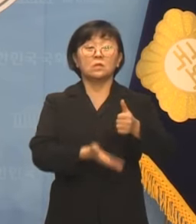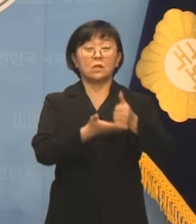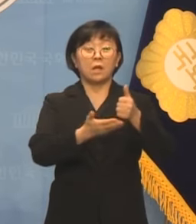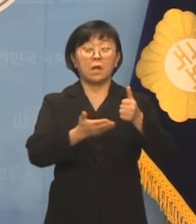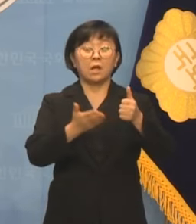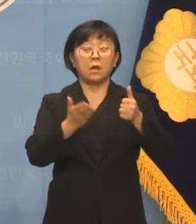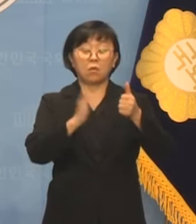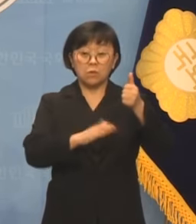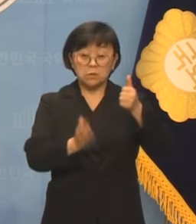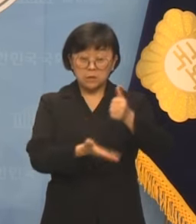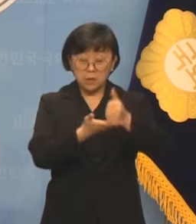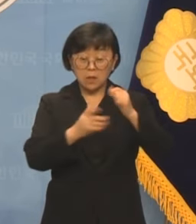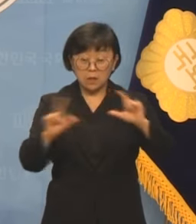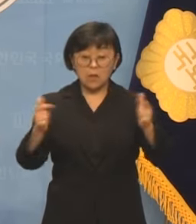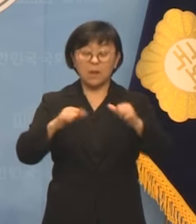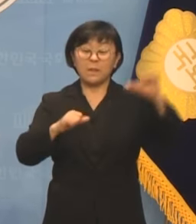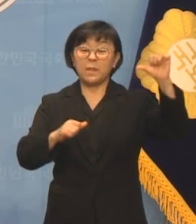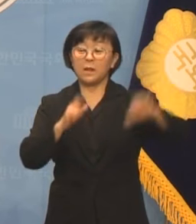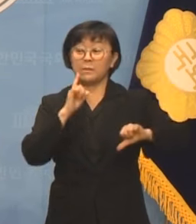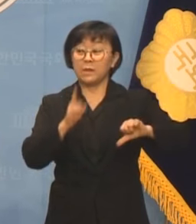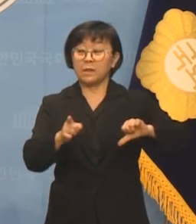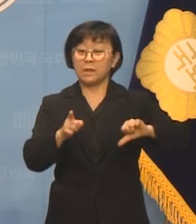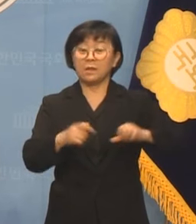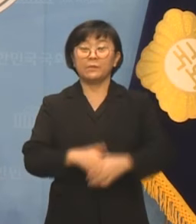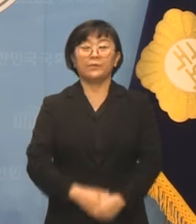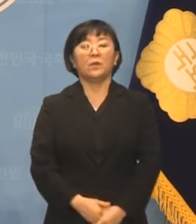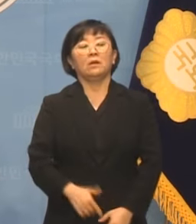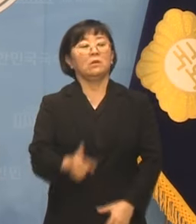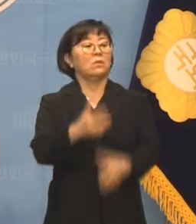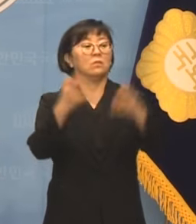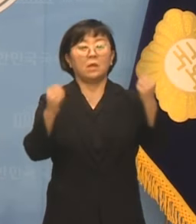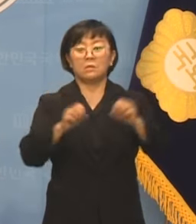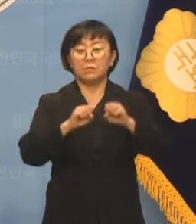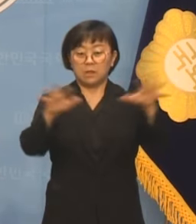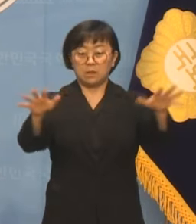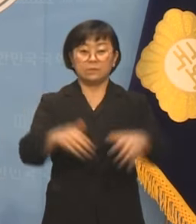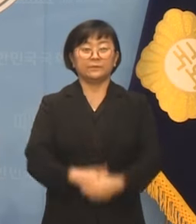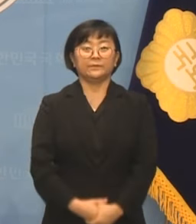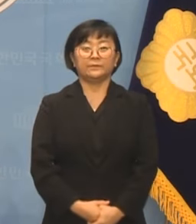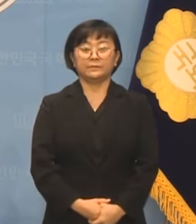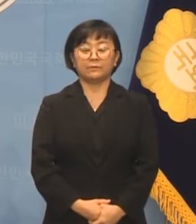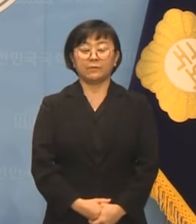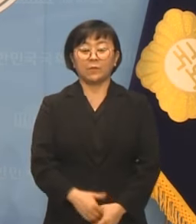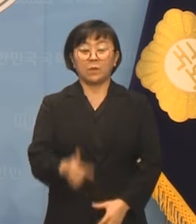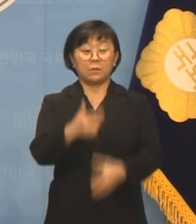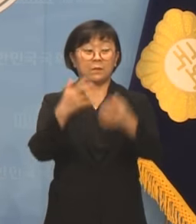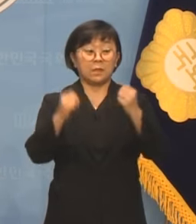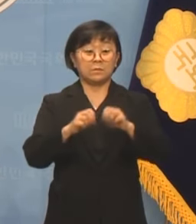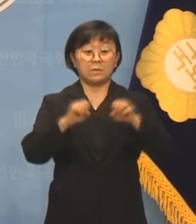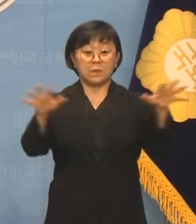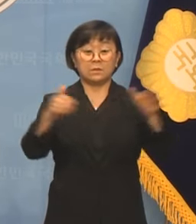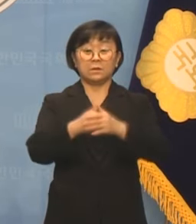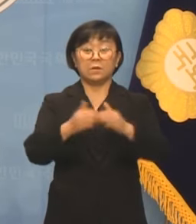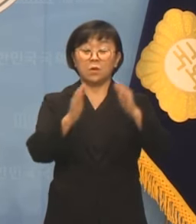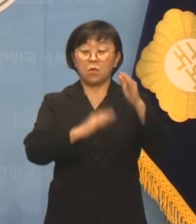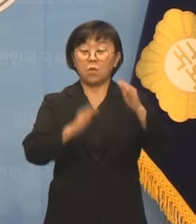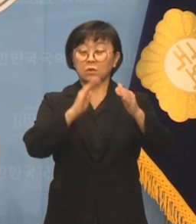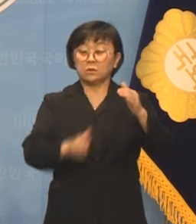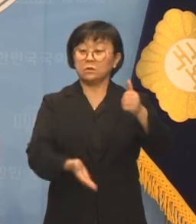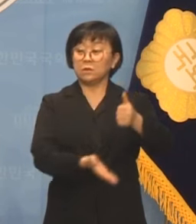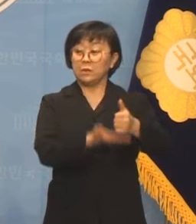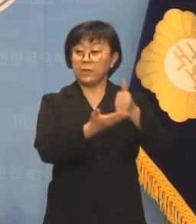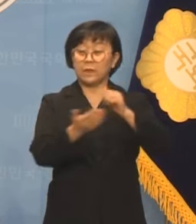되는 겁니까? 공천 탈락했습니까? 이게 너무나 많이 퍼졌습니다. 너무나 많이 퍼졌고 이것은 공천되기